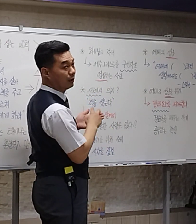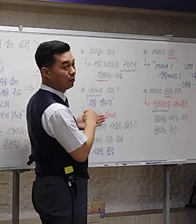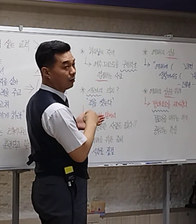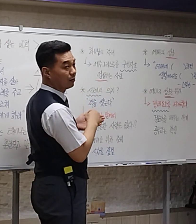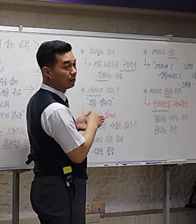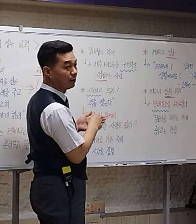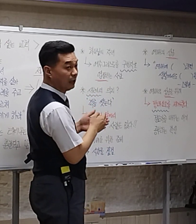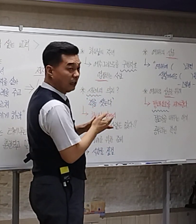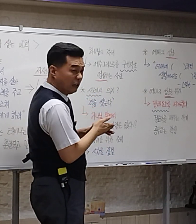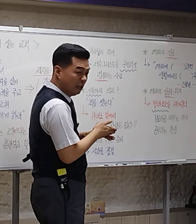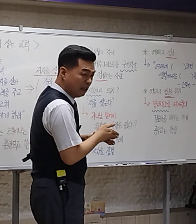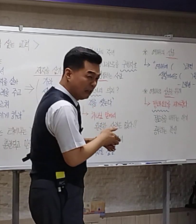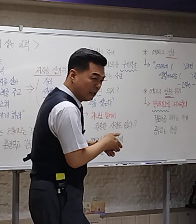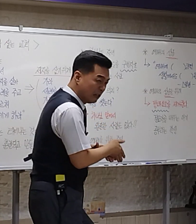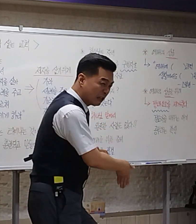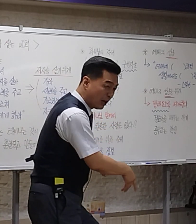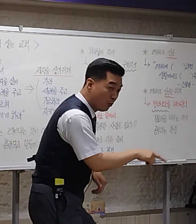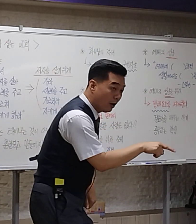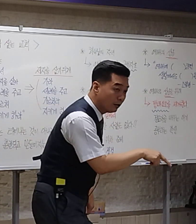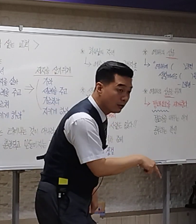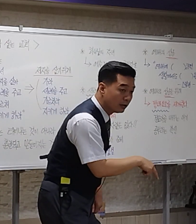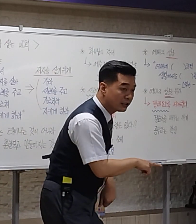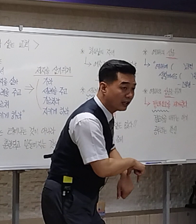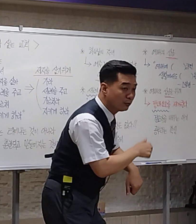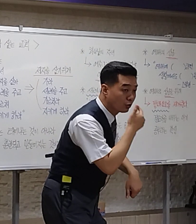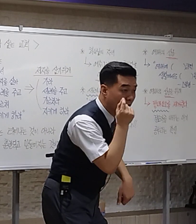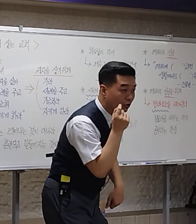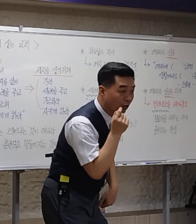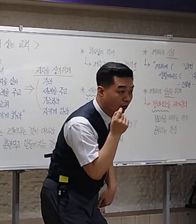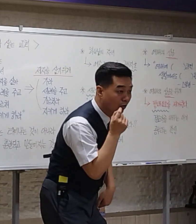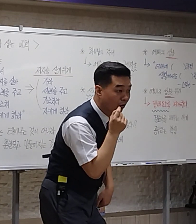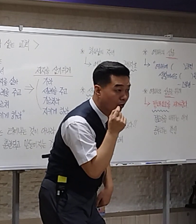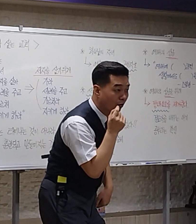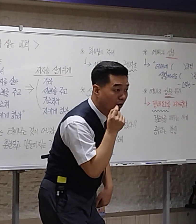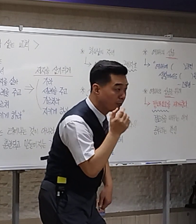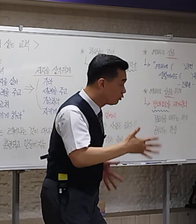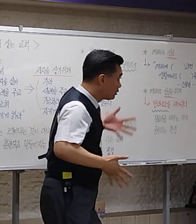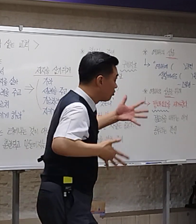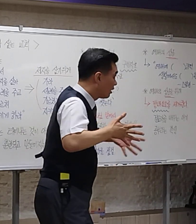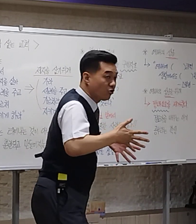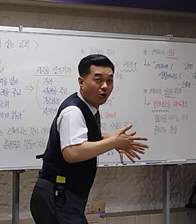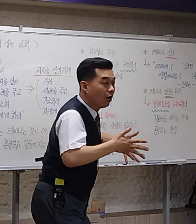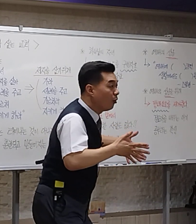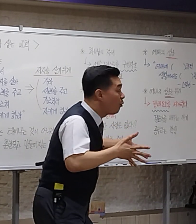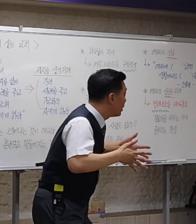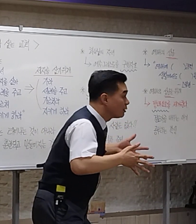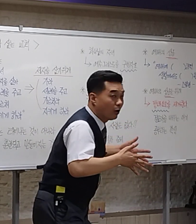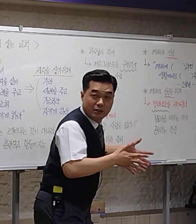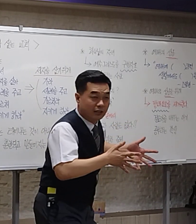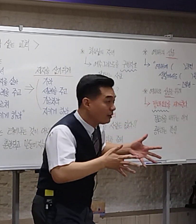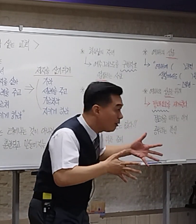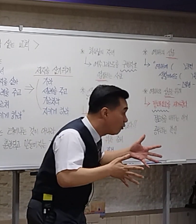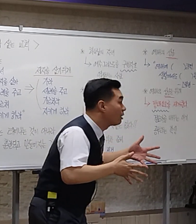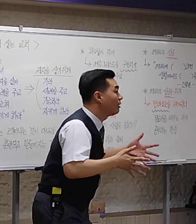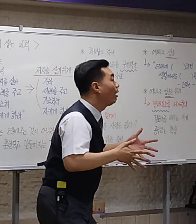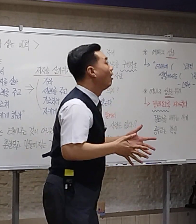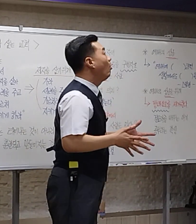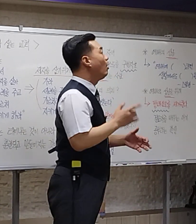읽어요. 늦게 오면 시간이 부족하죠. 그럼 허둥지둥 하겠죠. 뭐야 지금 뭐 하는 시간이야? 뭐 이렇게 하다가